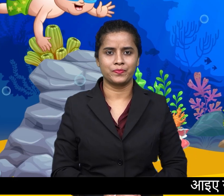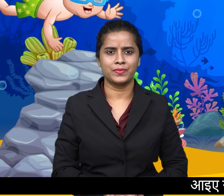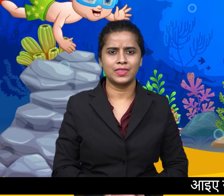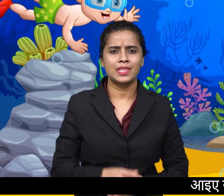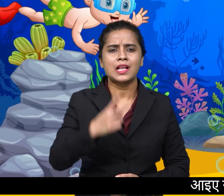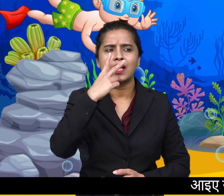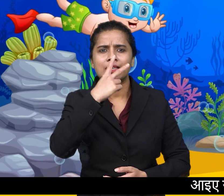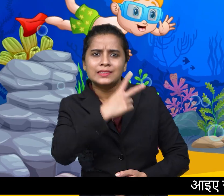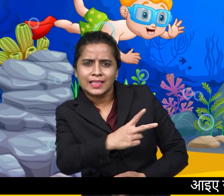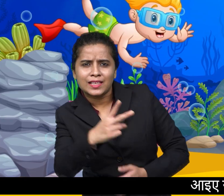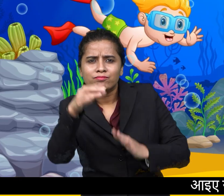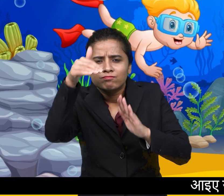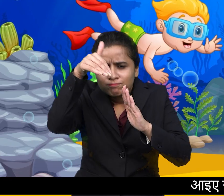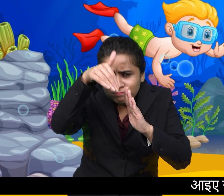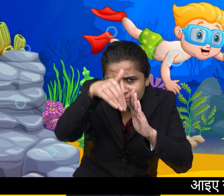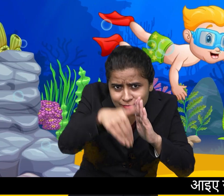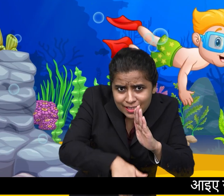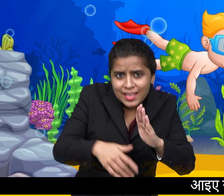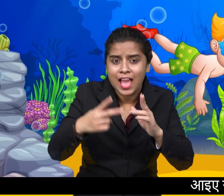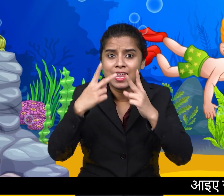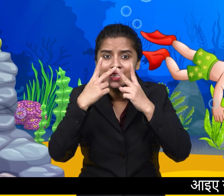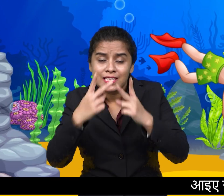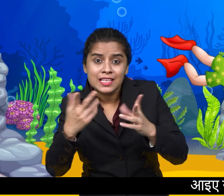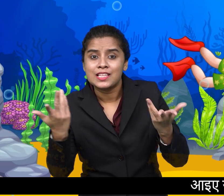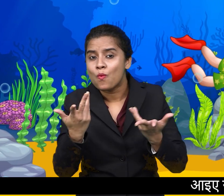आइए समुद्र में गोता लगाएं।